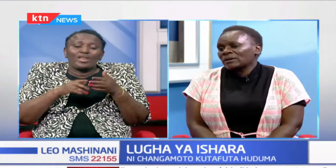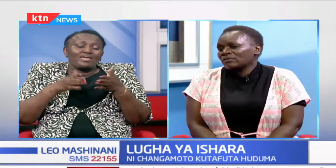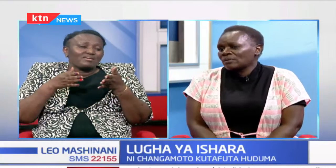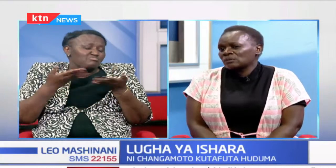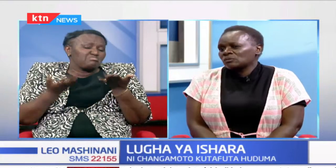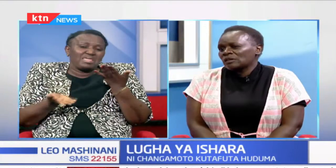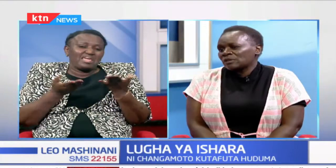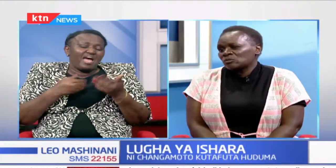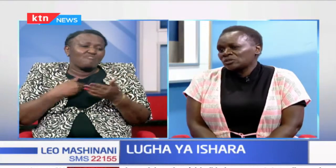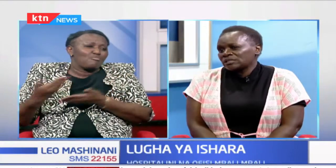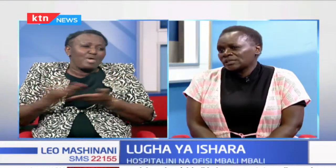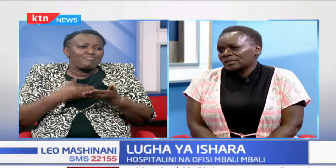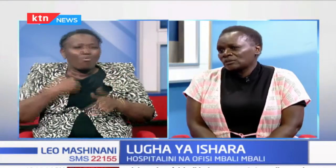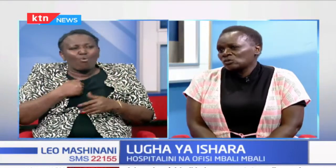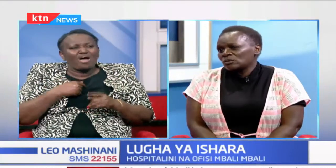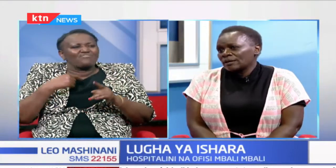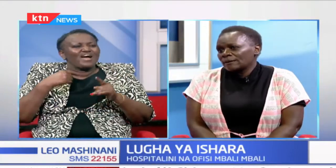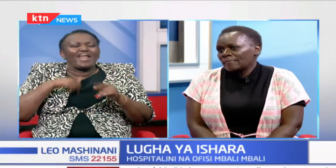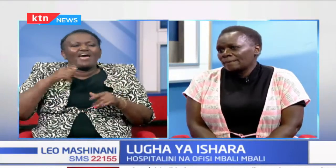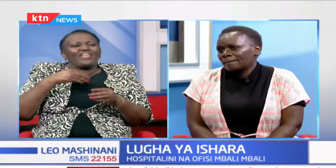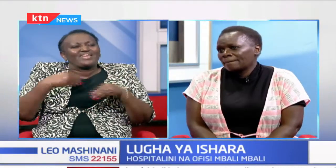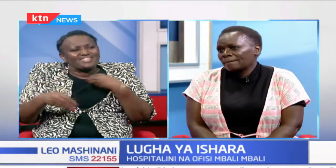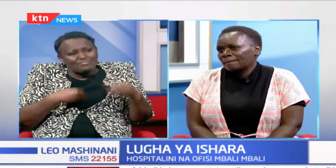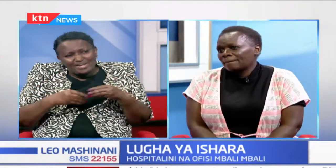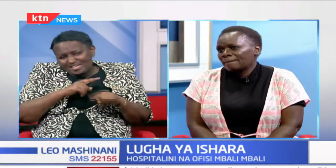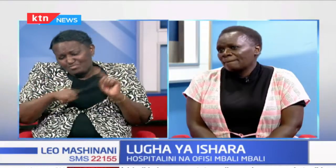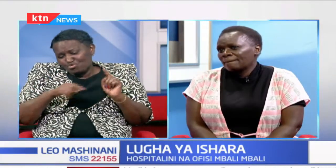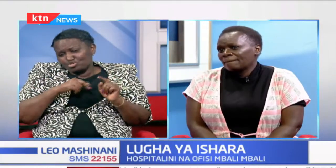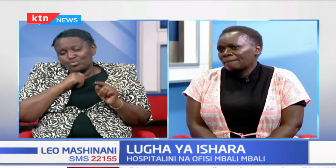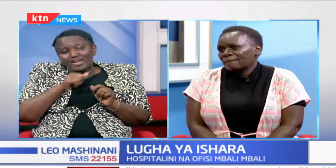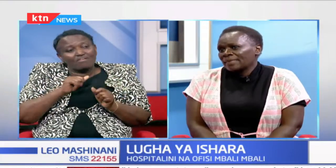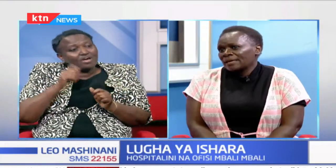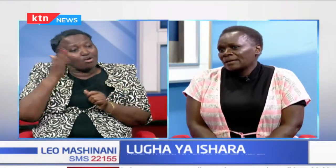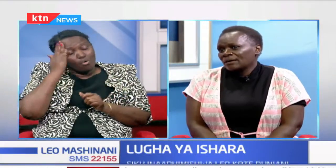Mm-hmm. Wangefaa wafahamu isha lugha.